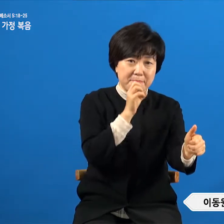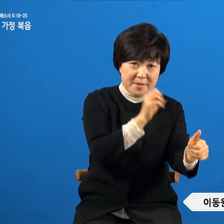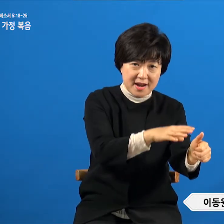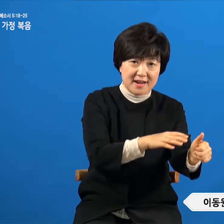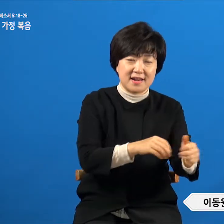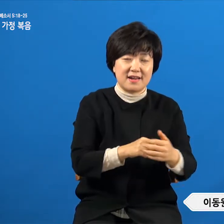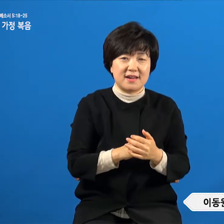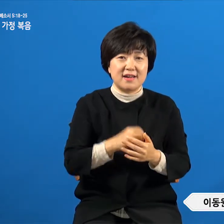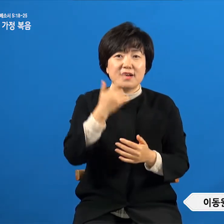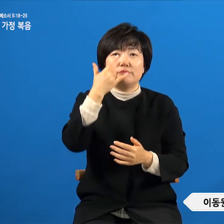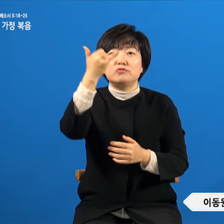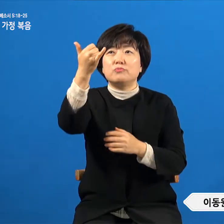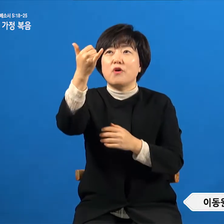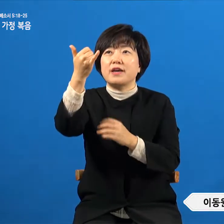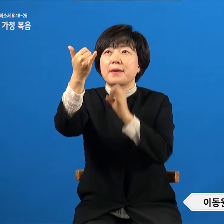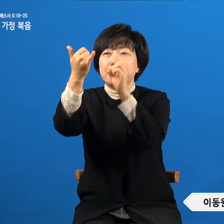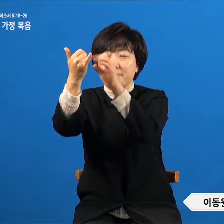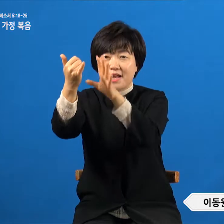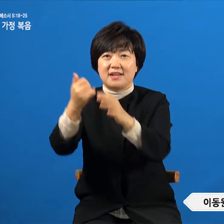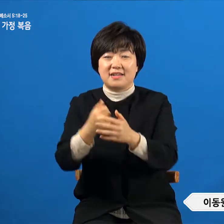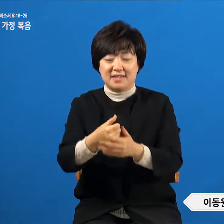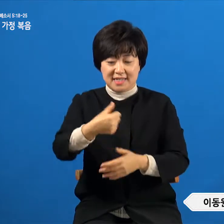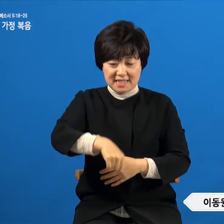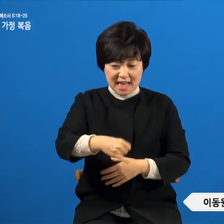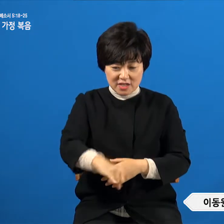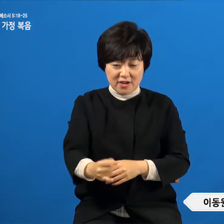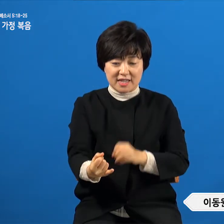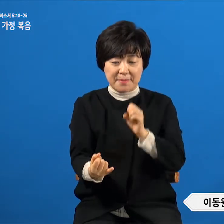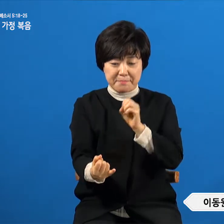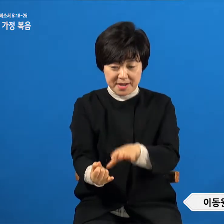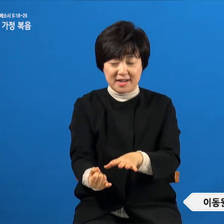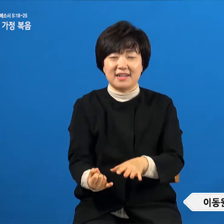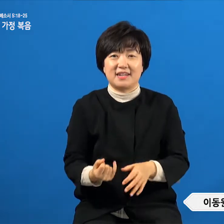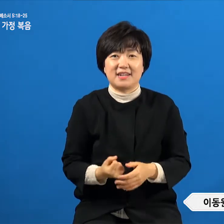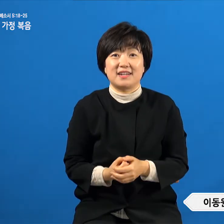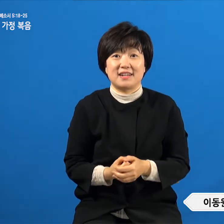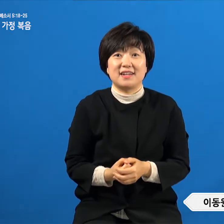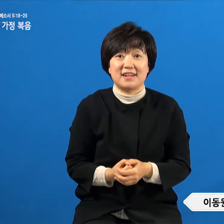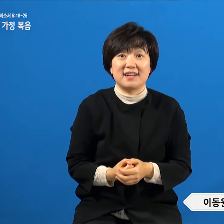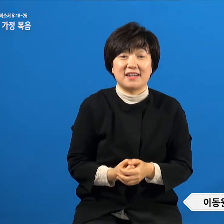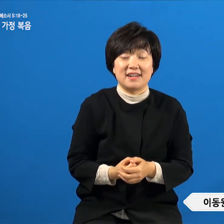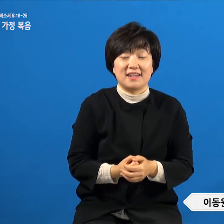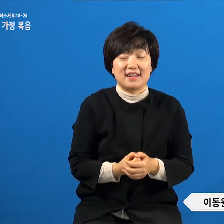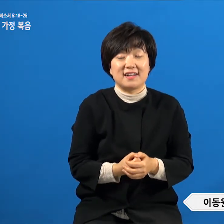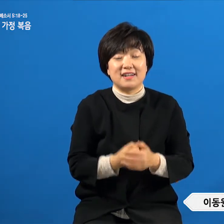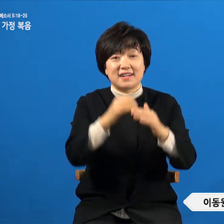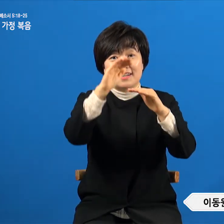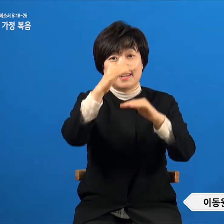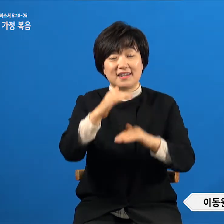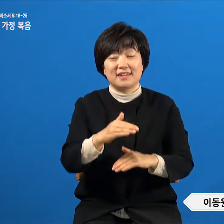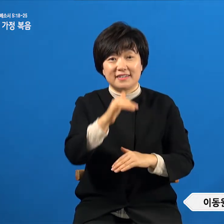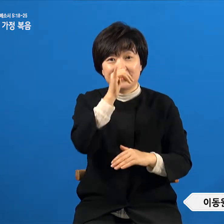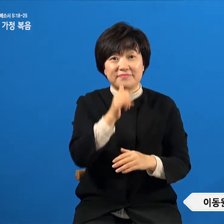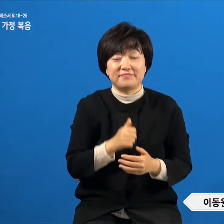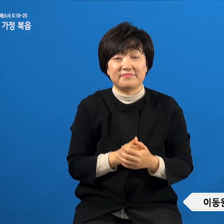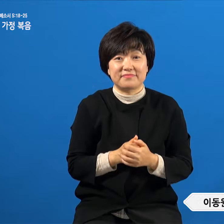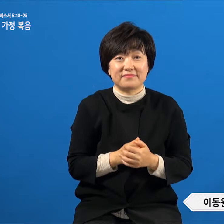주시는 말씀, 부모에게 주시는 말씀, 또 자녀들에게 주시는 말씀이 차례로 기록되어